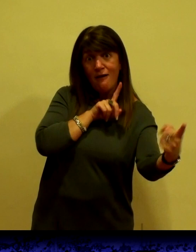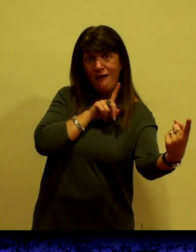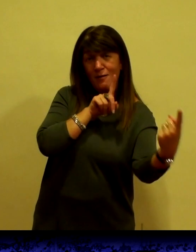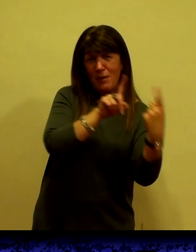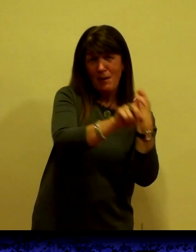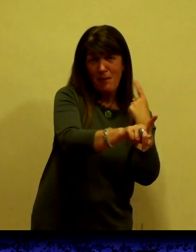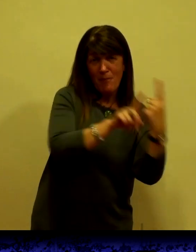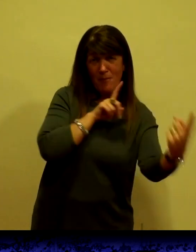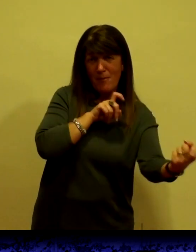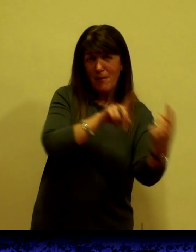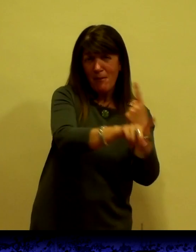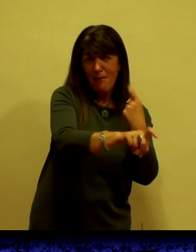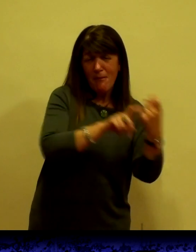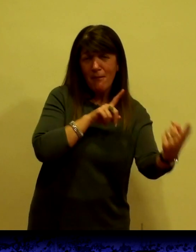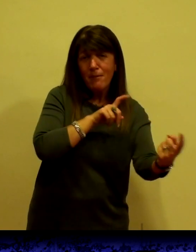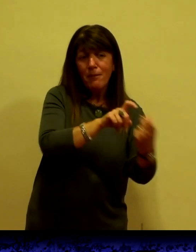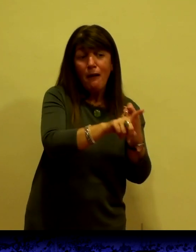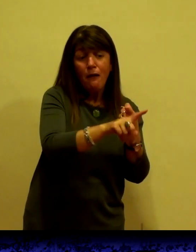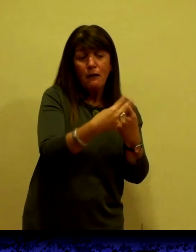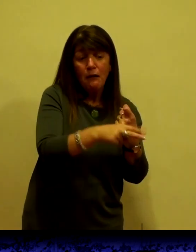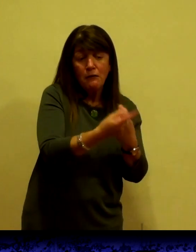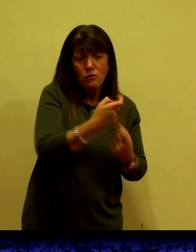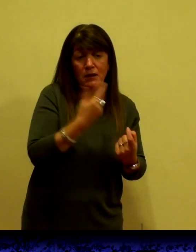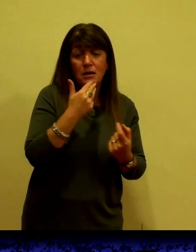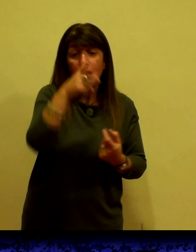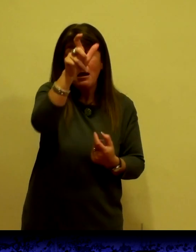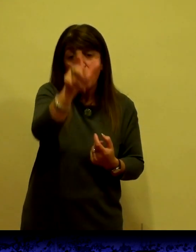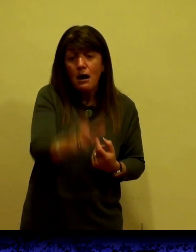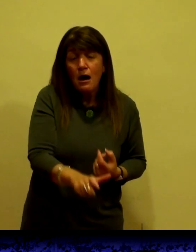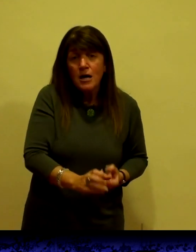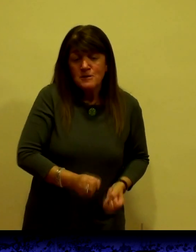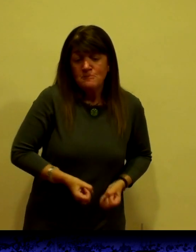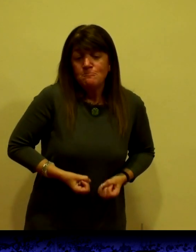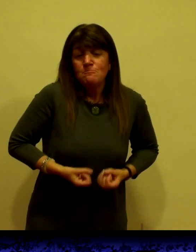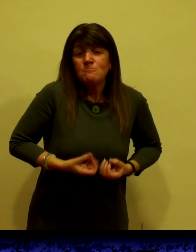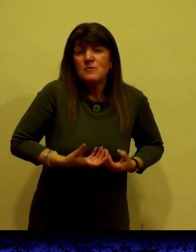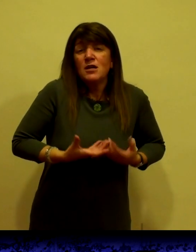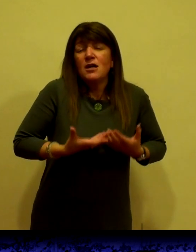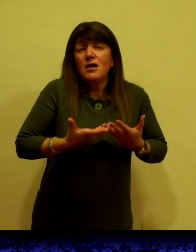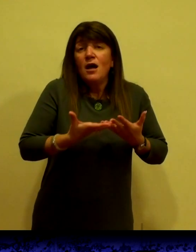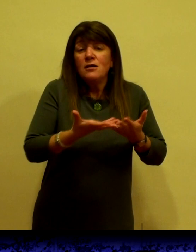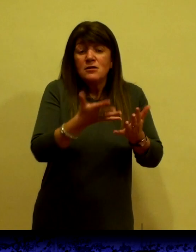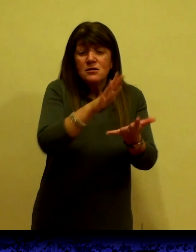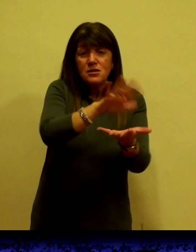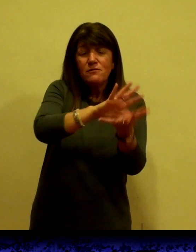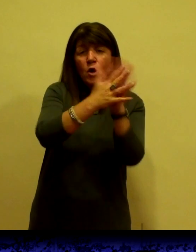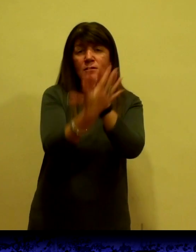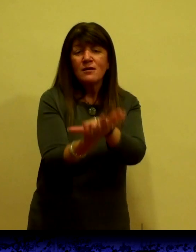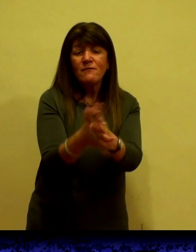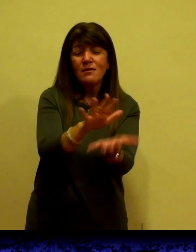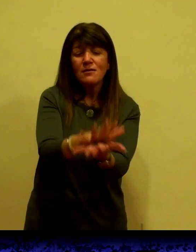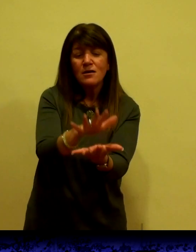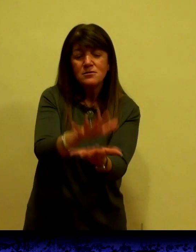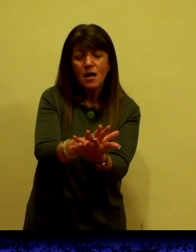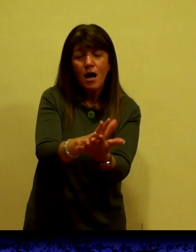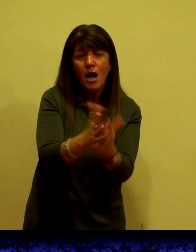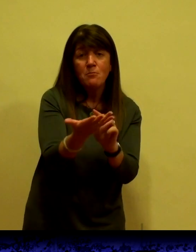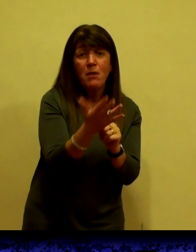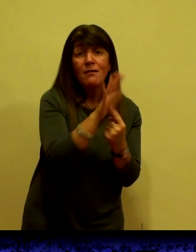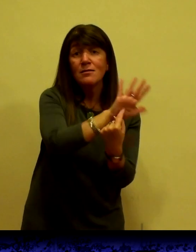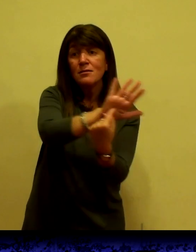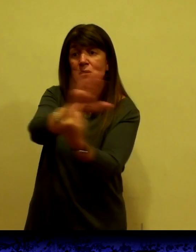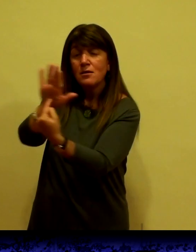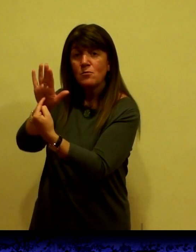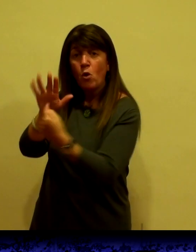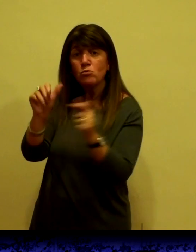modo rappresenta anche il loro processo creativo, sta un po' a testimoniare il modo in cui hanno lavorato e, se vogliamo,